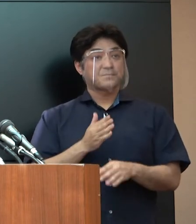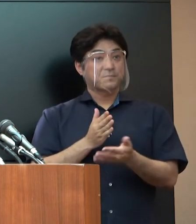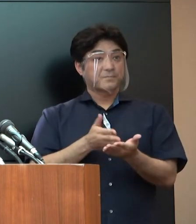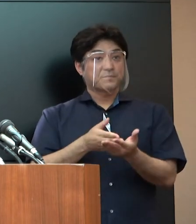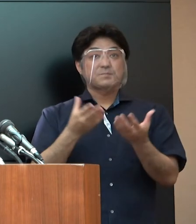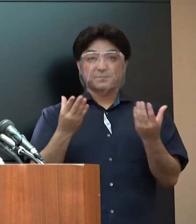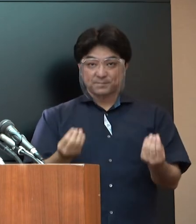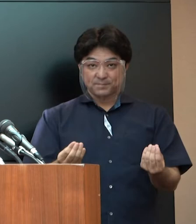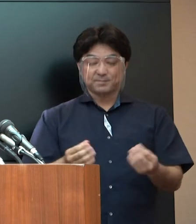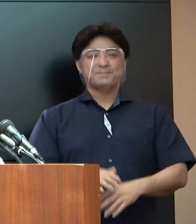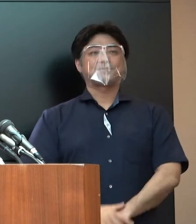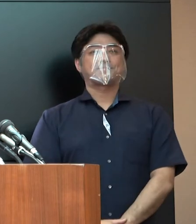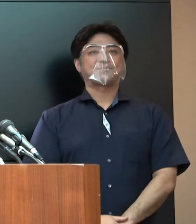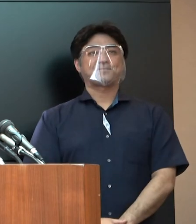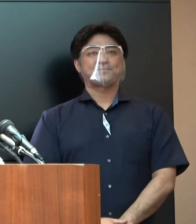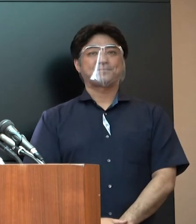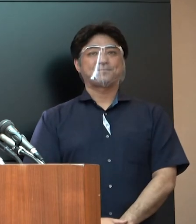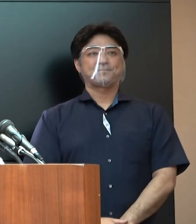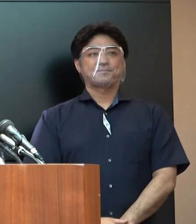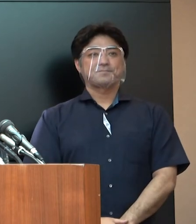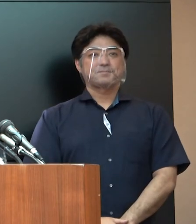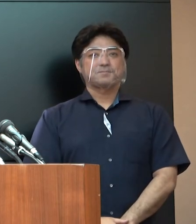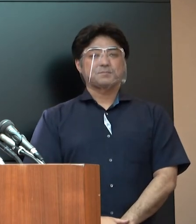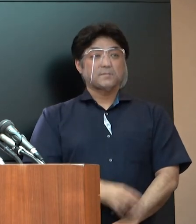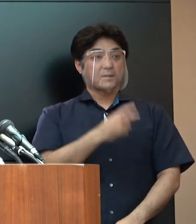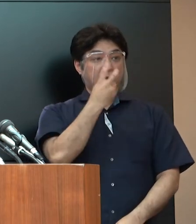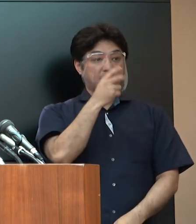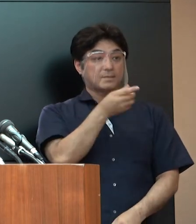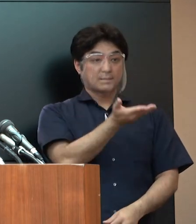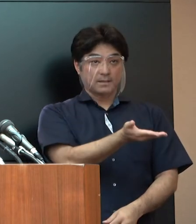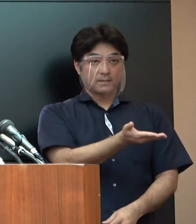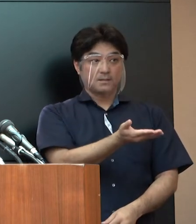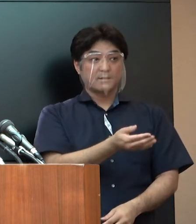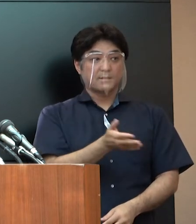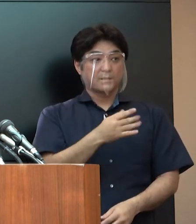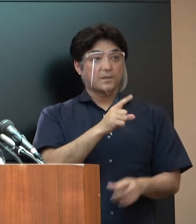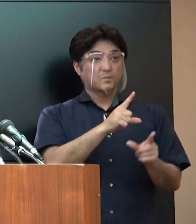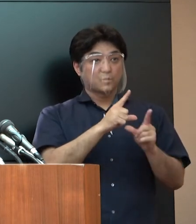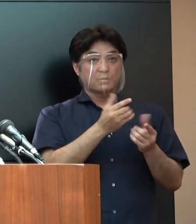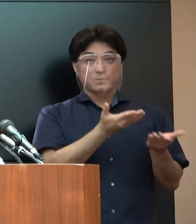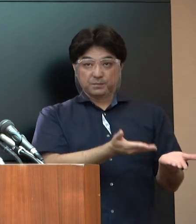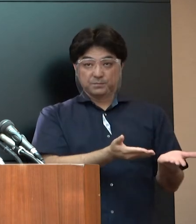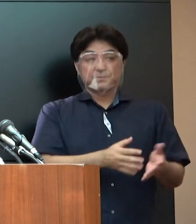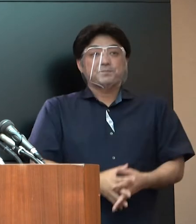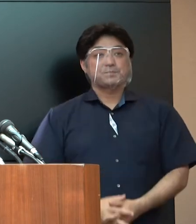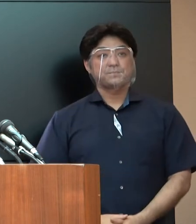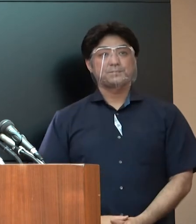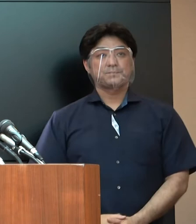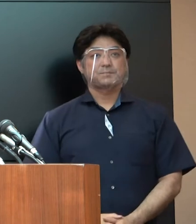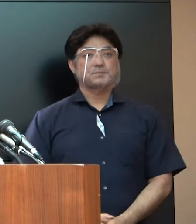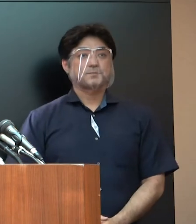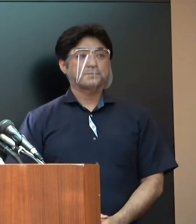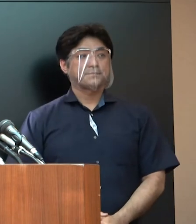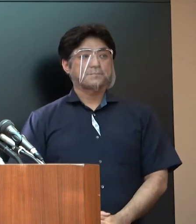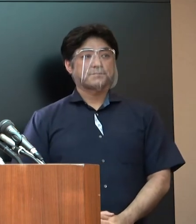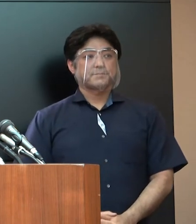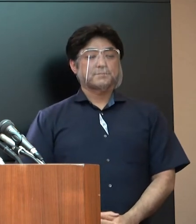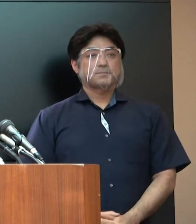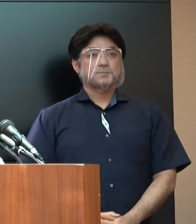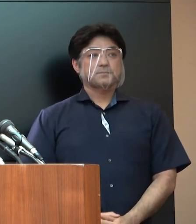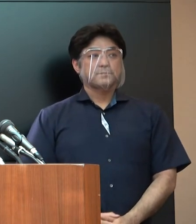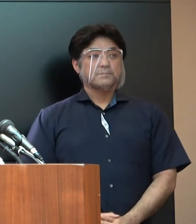。 はい、では幹事社の方からの質問を受けたいと思います。県内会社の臨時